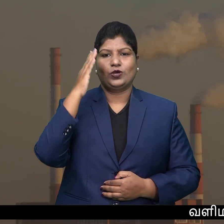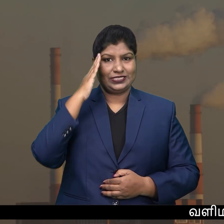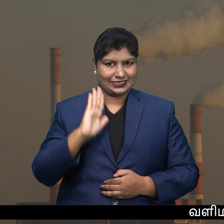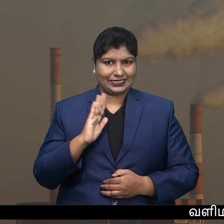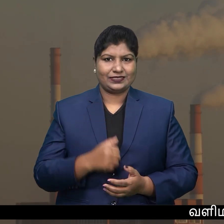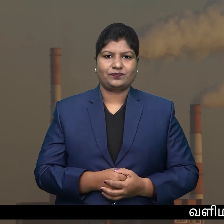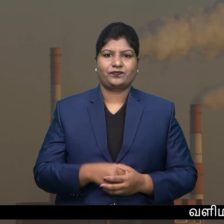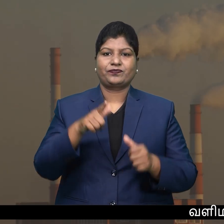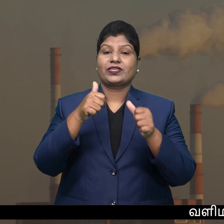வளிமண்டலம்,